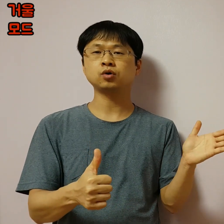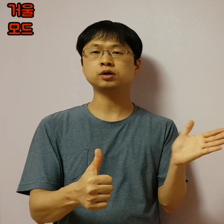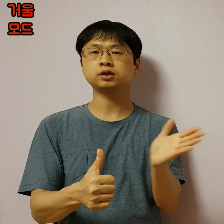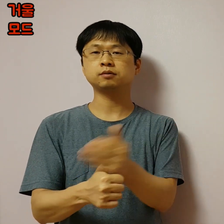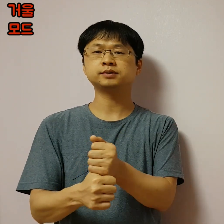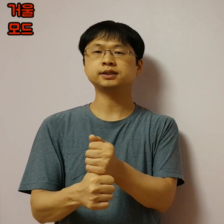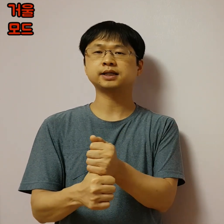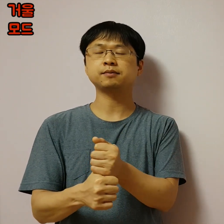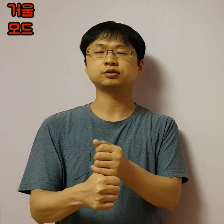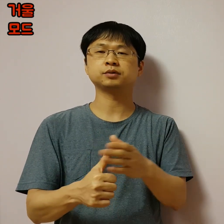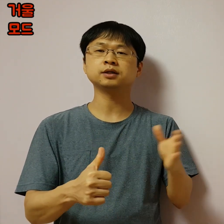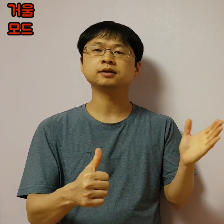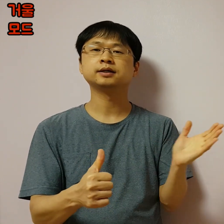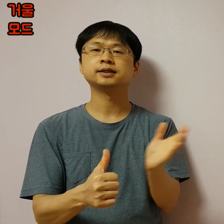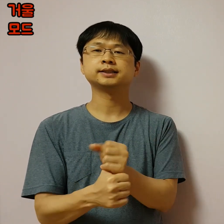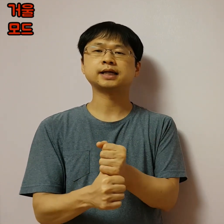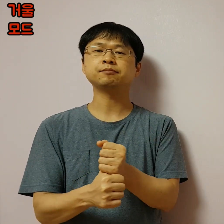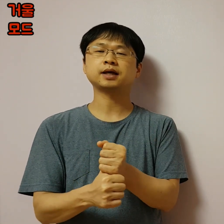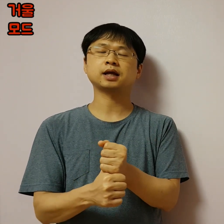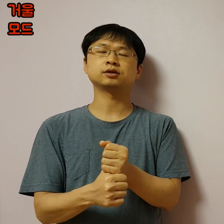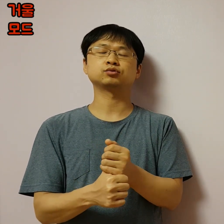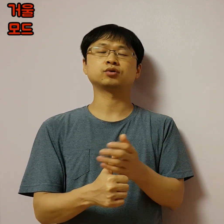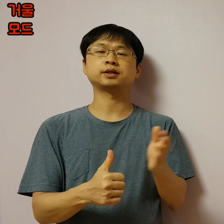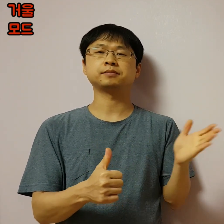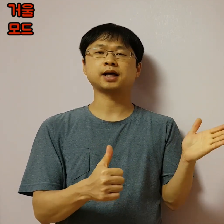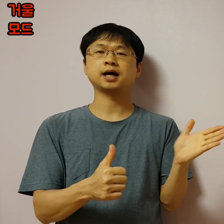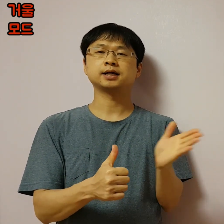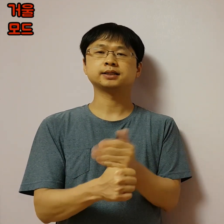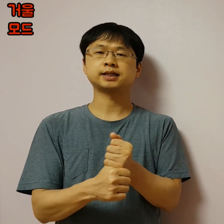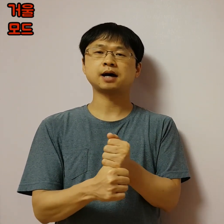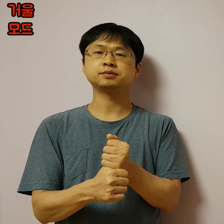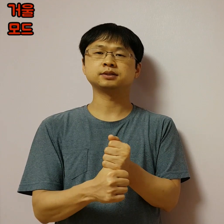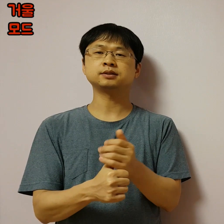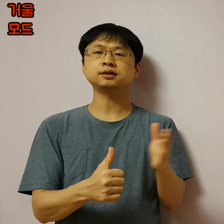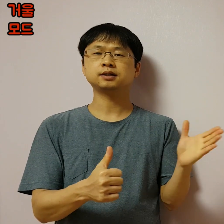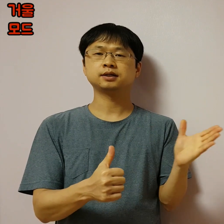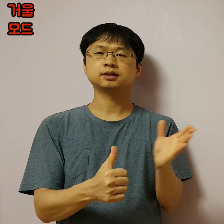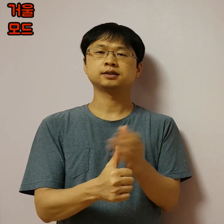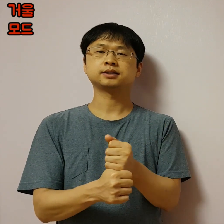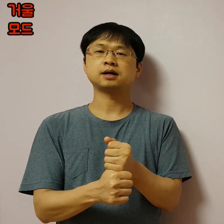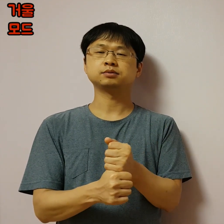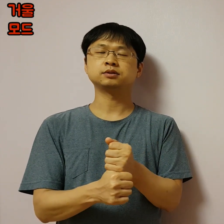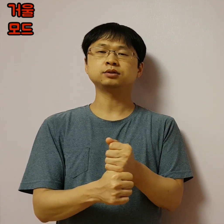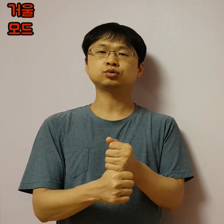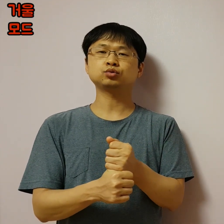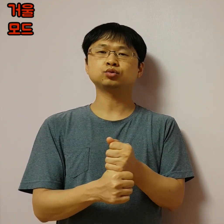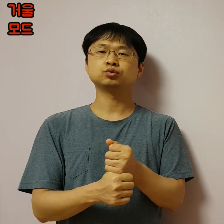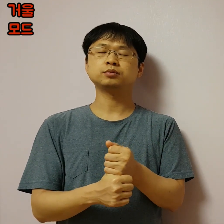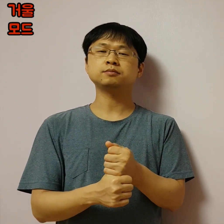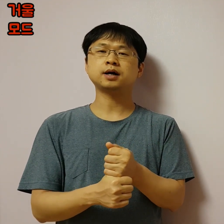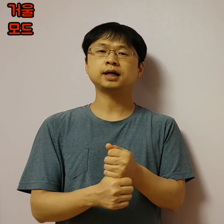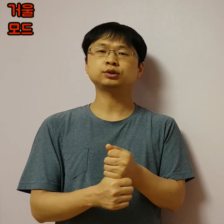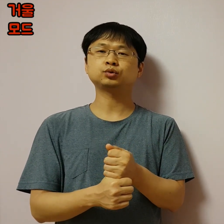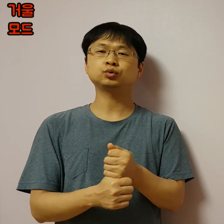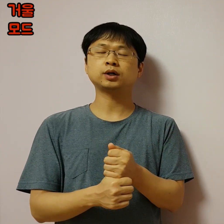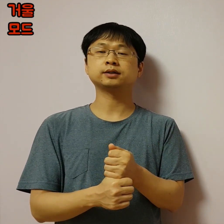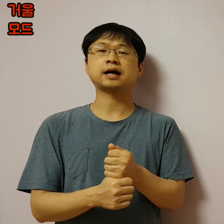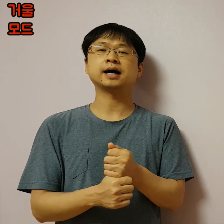오른손으로 이 엄지를 잡아주면 잡다라는 수어가 됩니다. 잡을 수 뭐뭐 할 수 하는